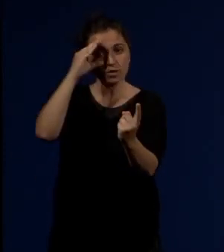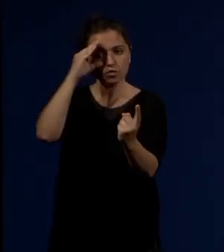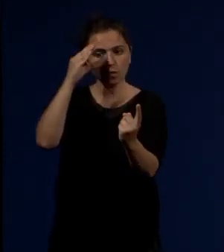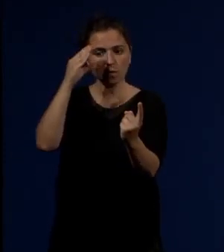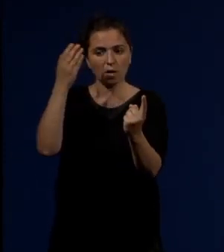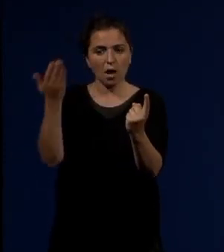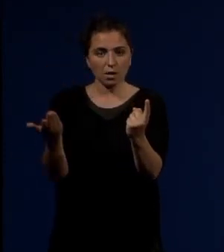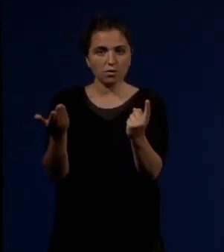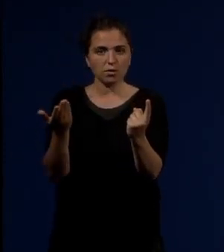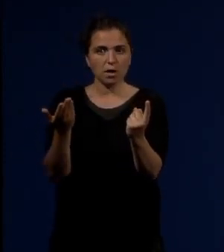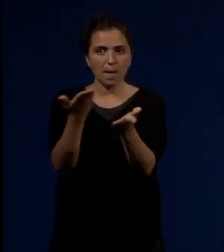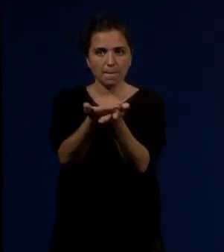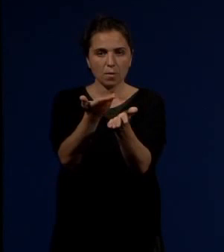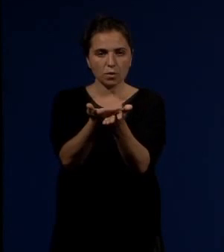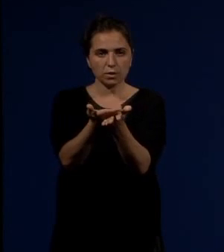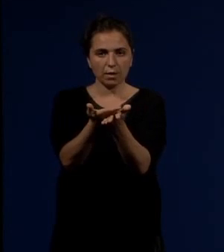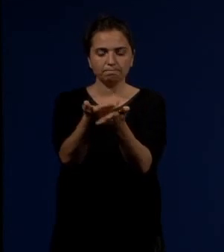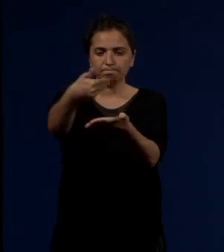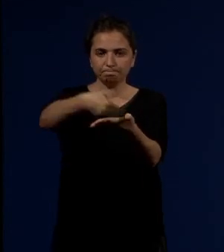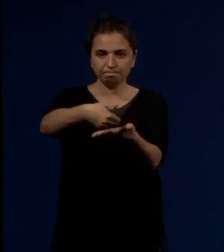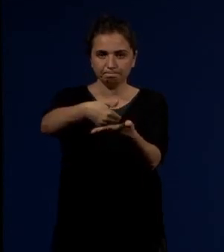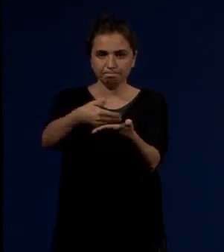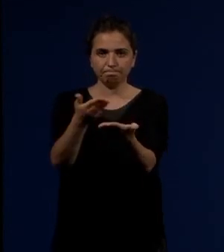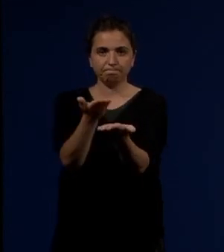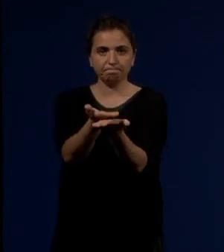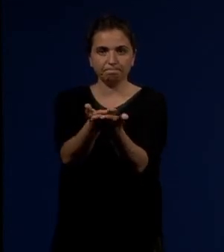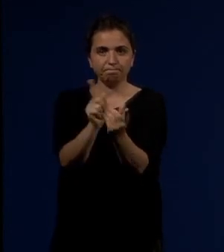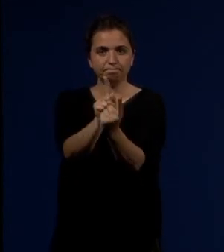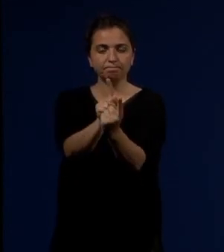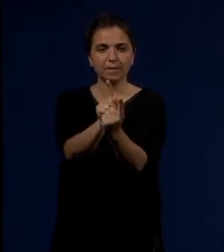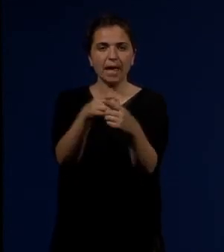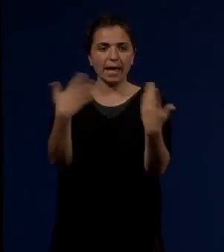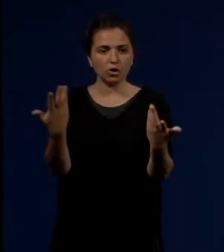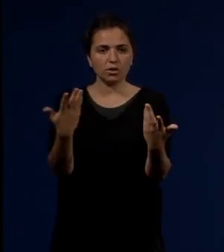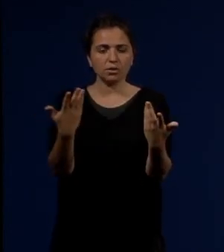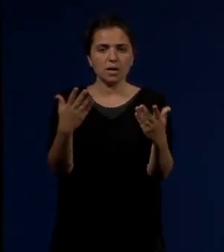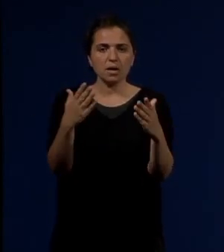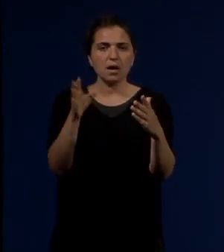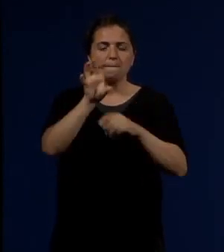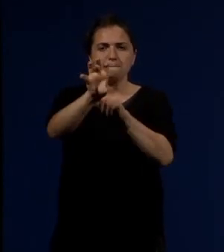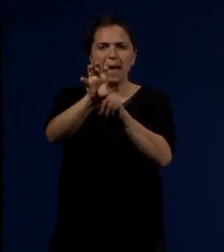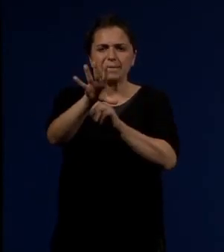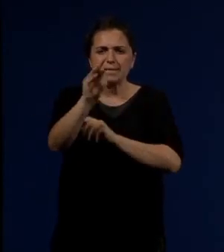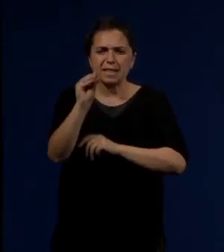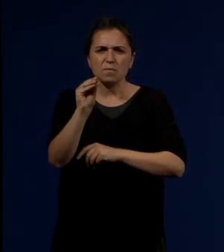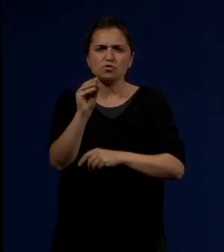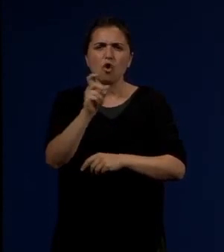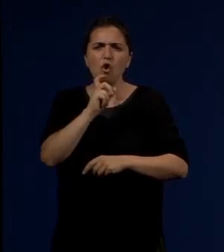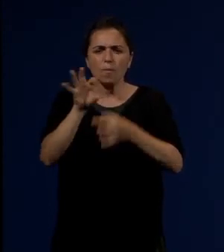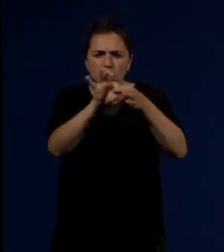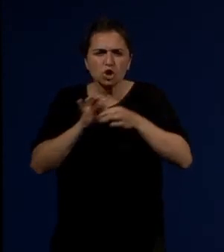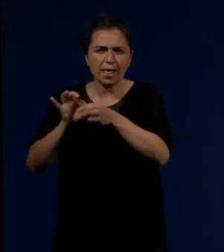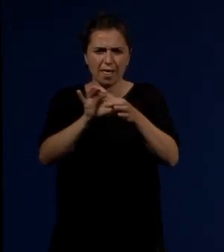trasladarlle tamén as nosas propostas. Nós entendemos o país como unha totalidade e entendemos o país en clave de solidaridade e de xustiza